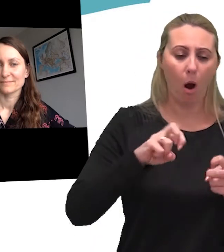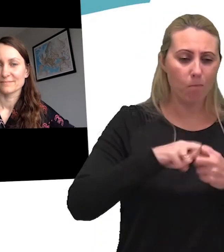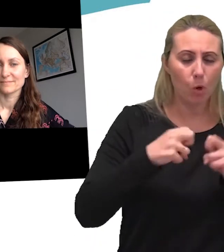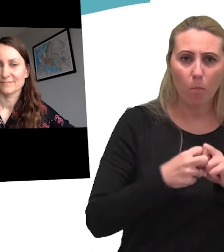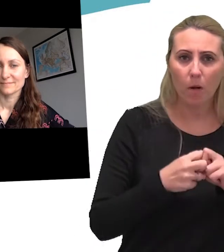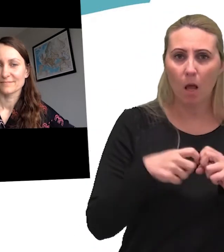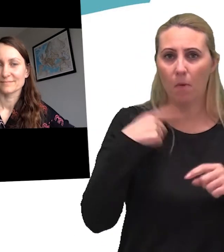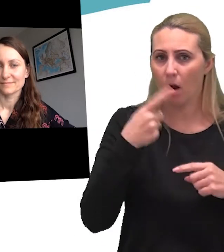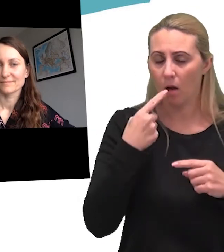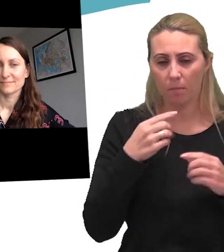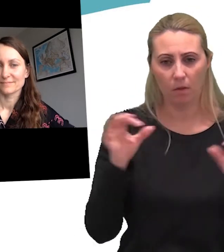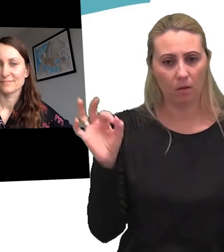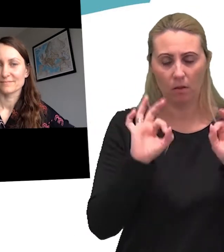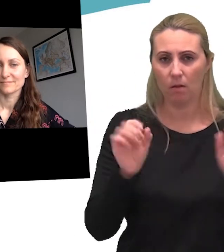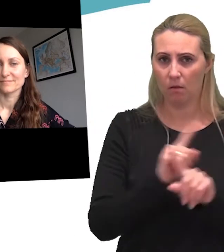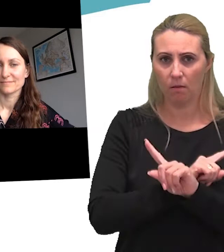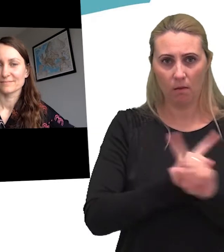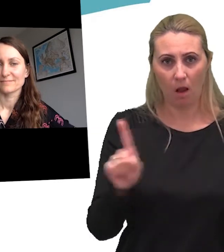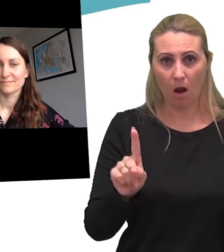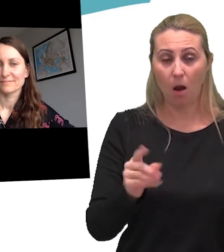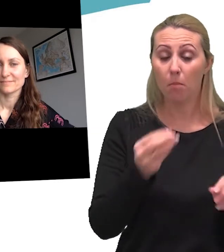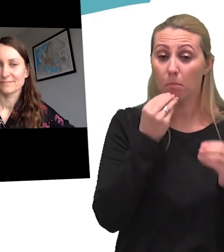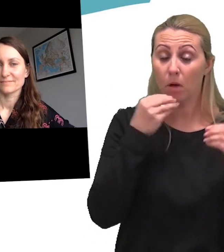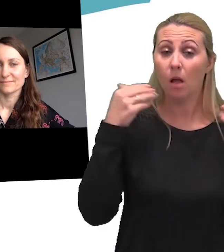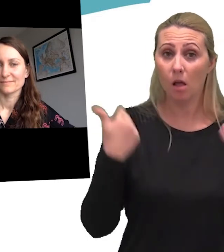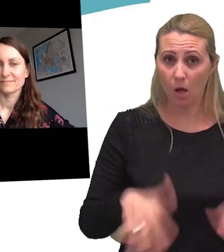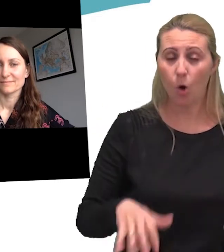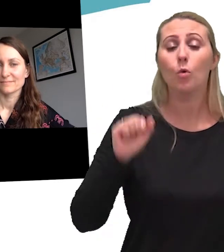kalbėti negalima, tai darom tik taip po.